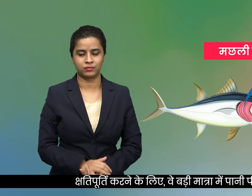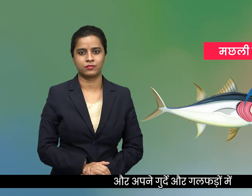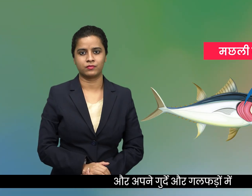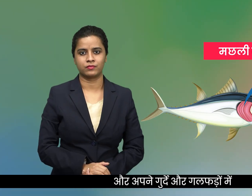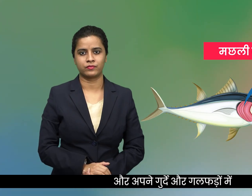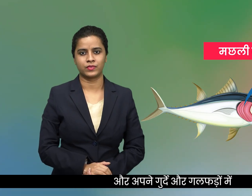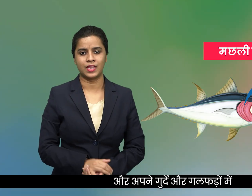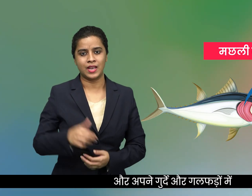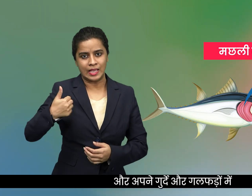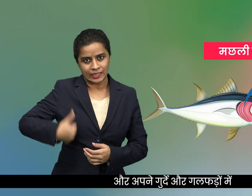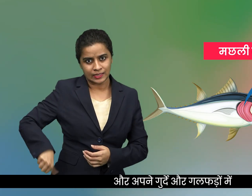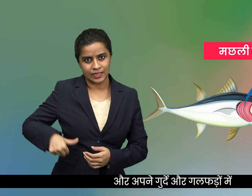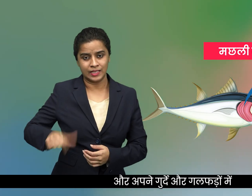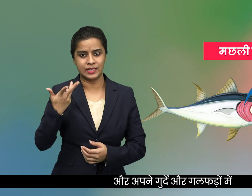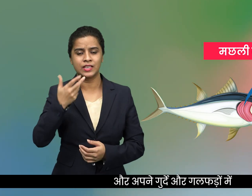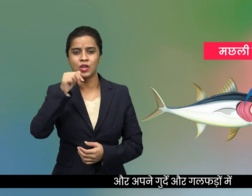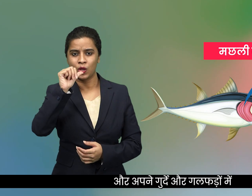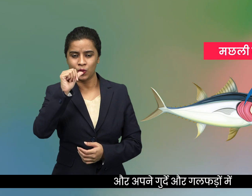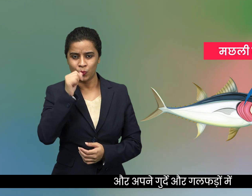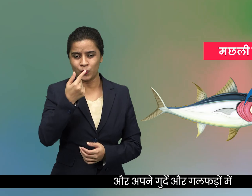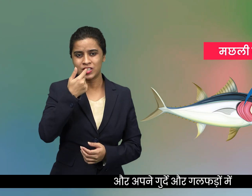और अपने गुर्दे और गलफड़ों में